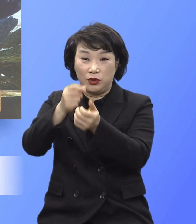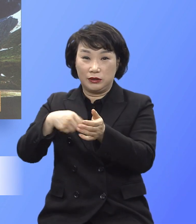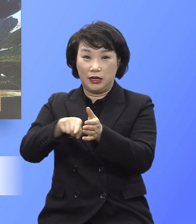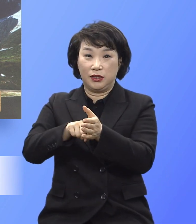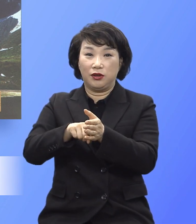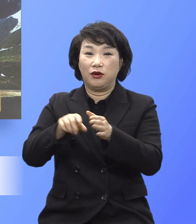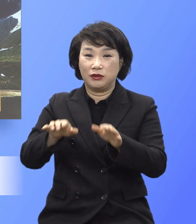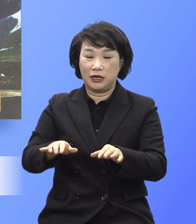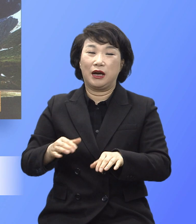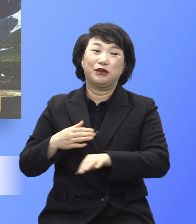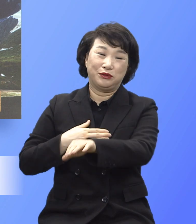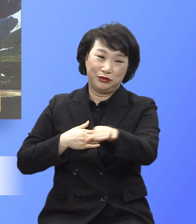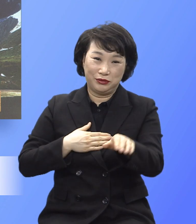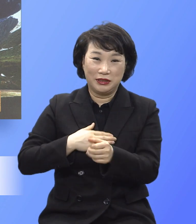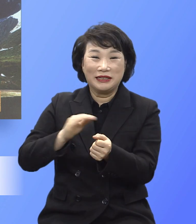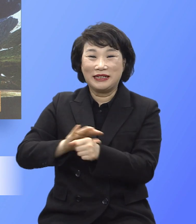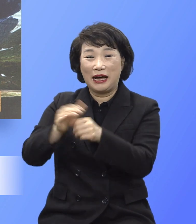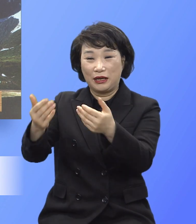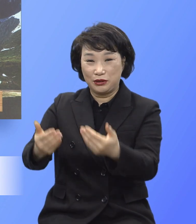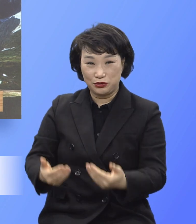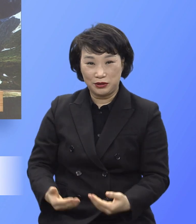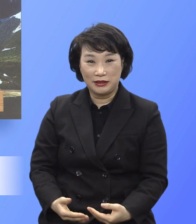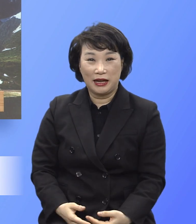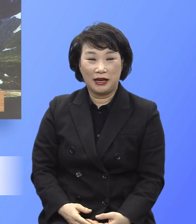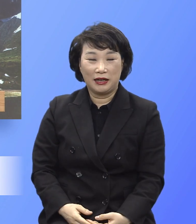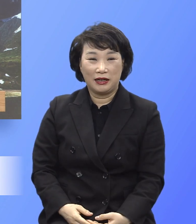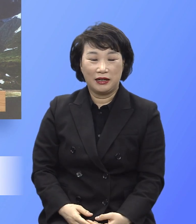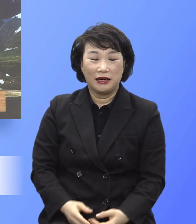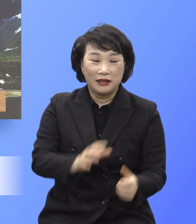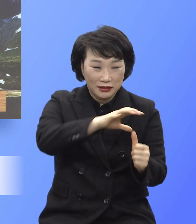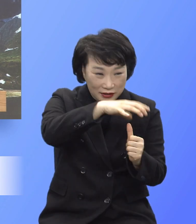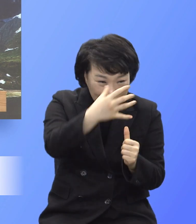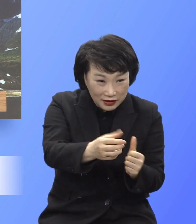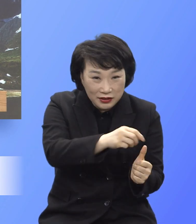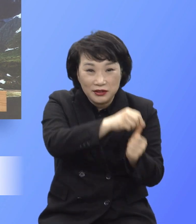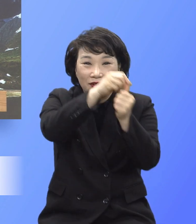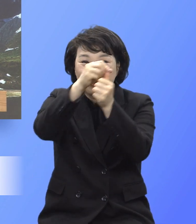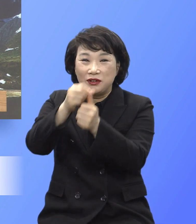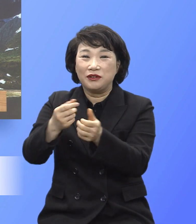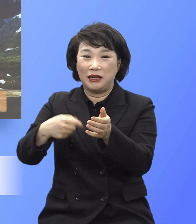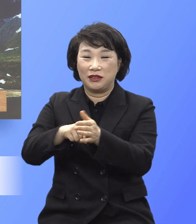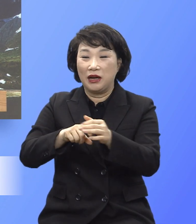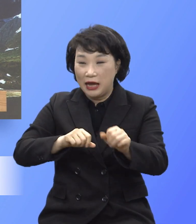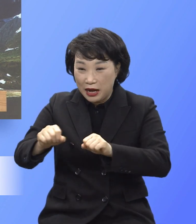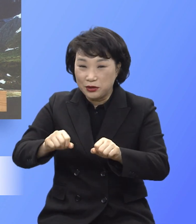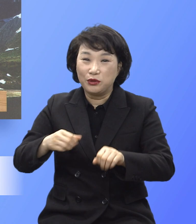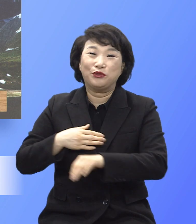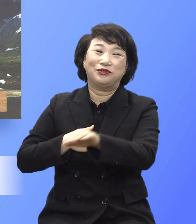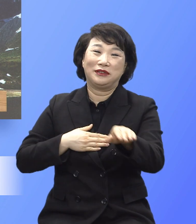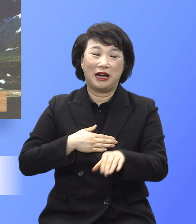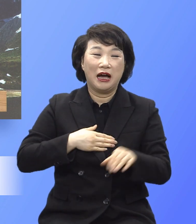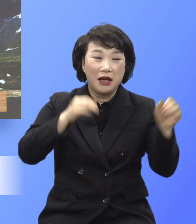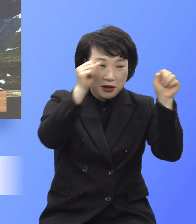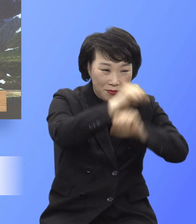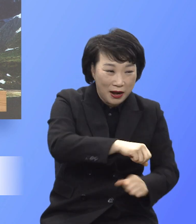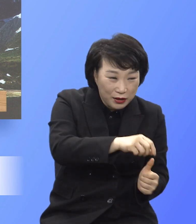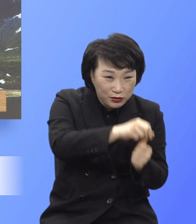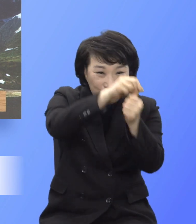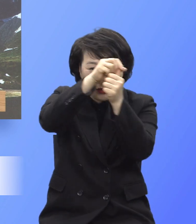위해서 우리를 사랑하시고 벗어나도록 행동하는 것이 멸망에서